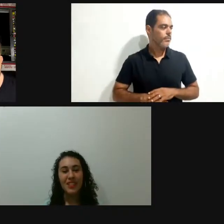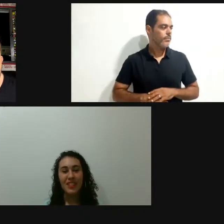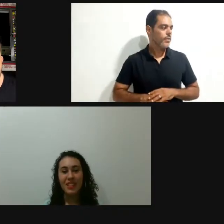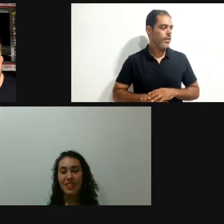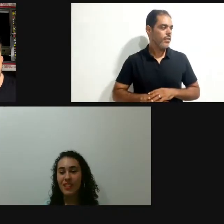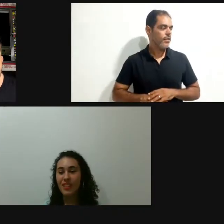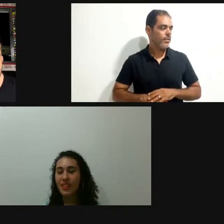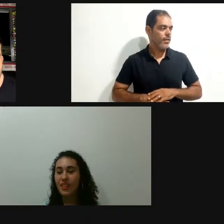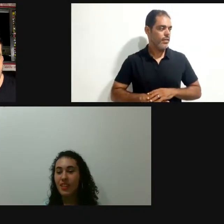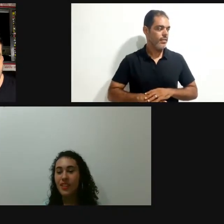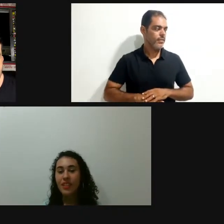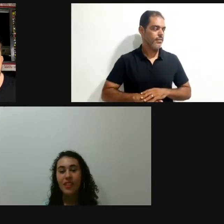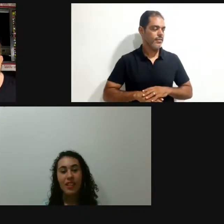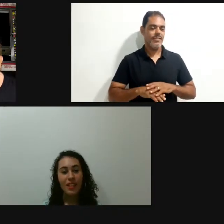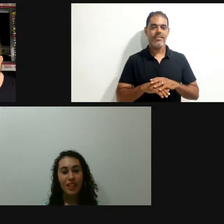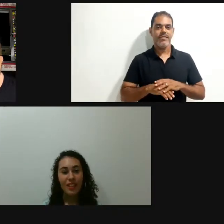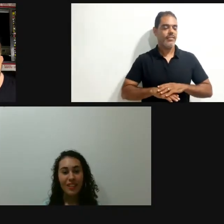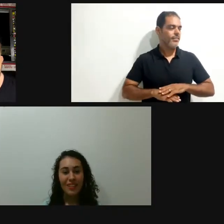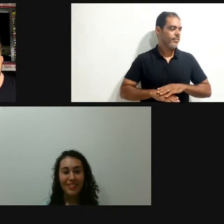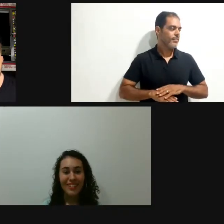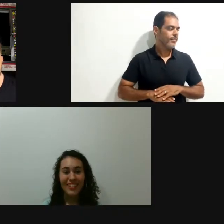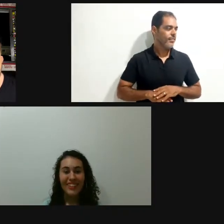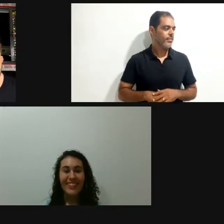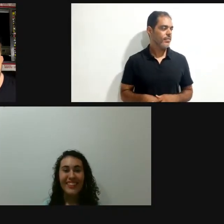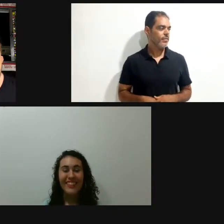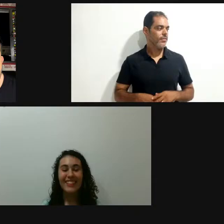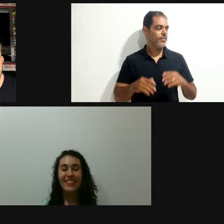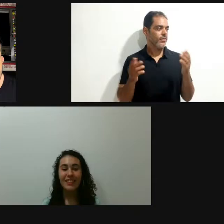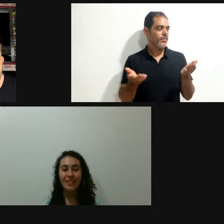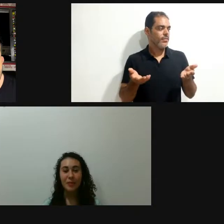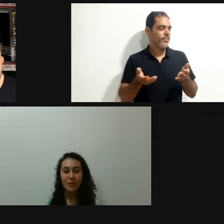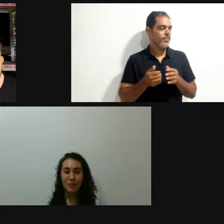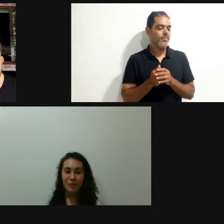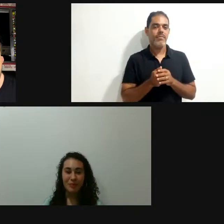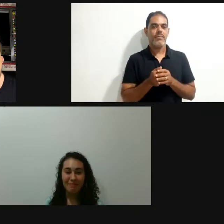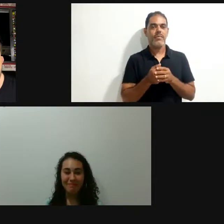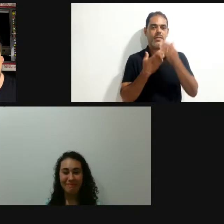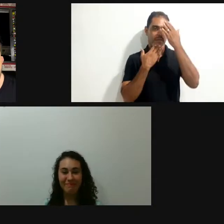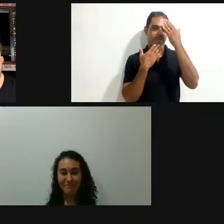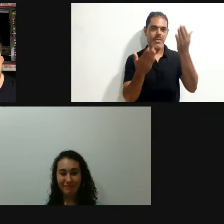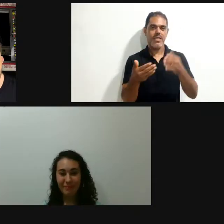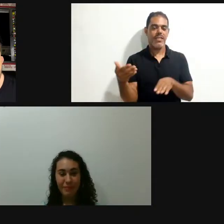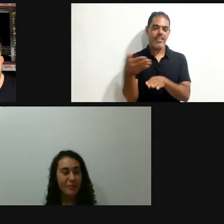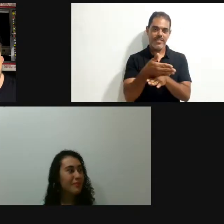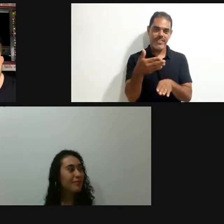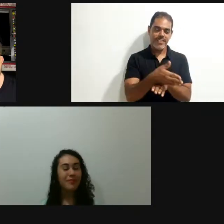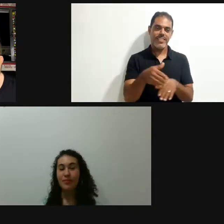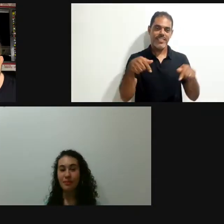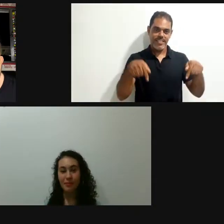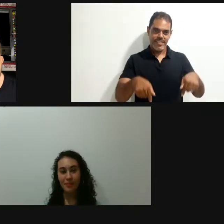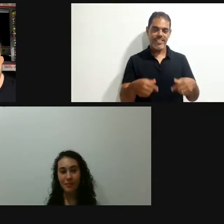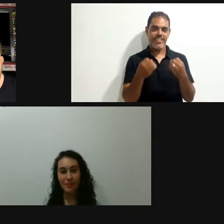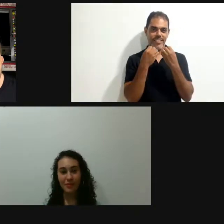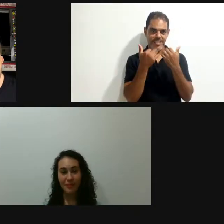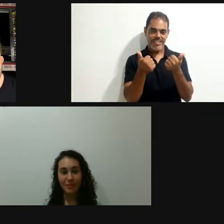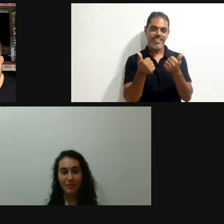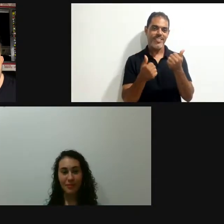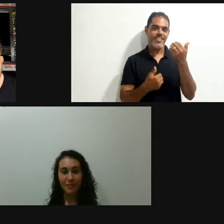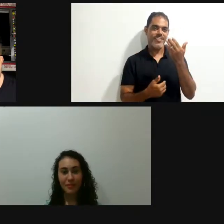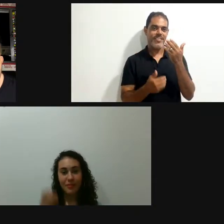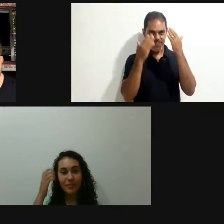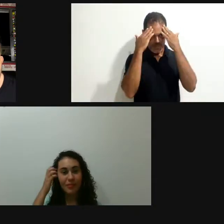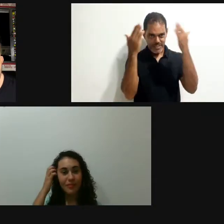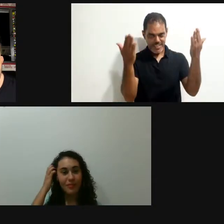na hora sai. Obrigado por estar aqui. Obrigado ao nosso amigo.